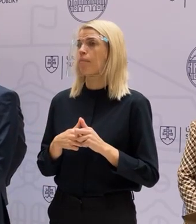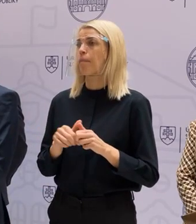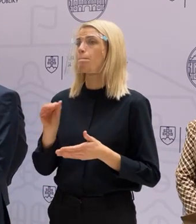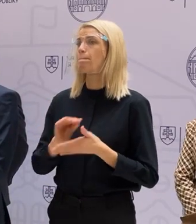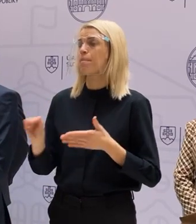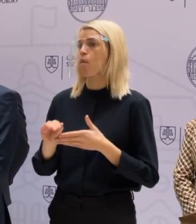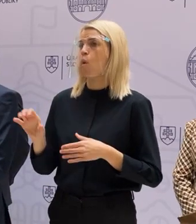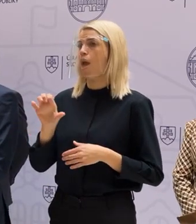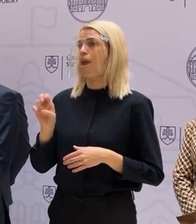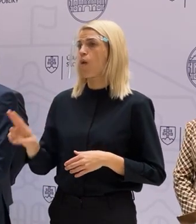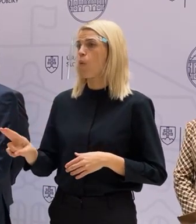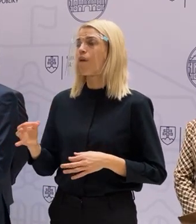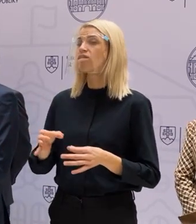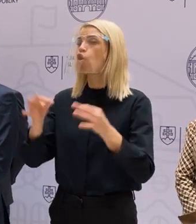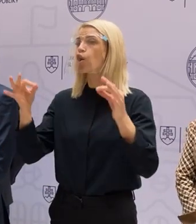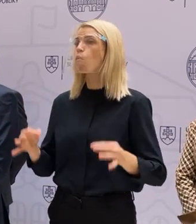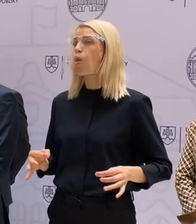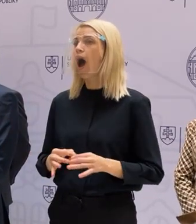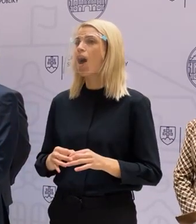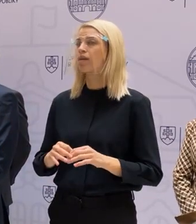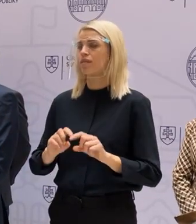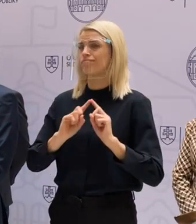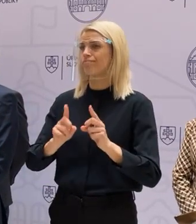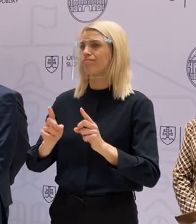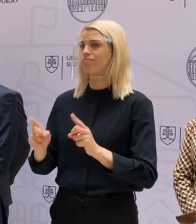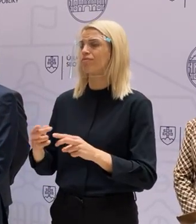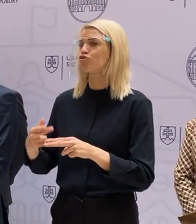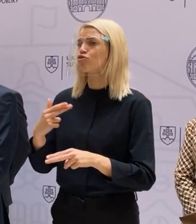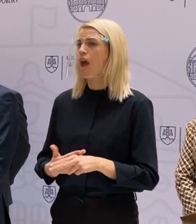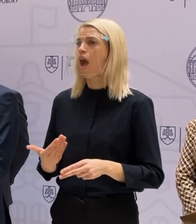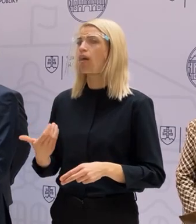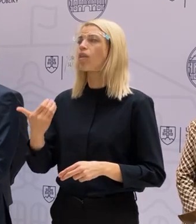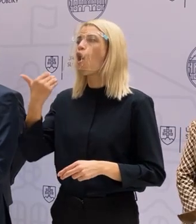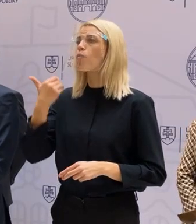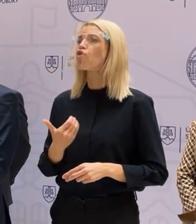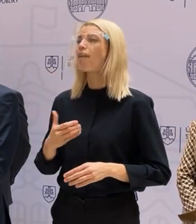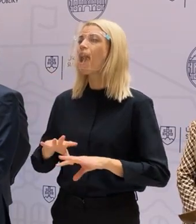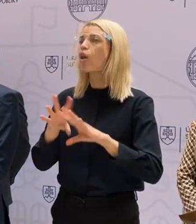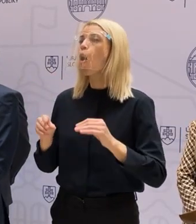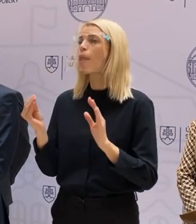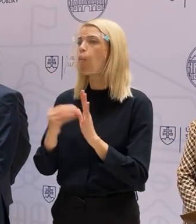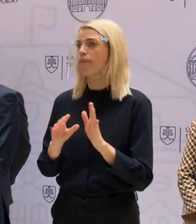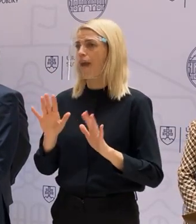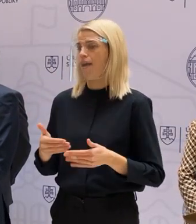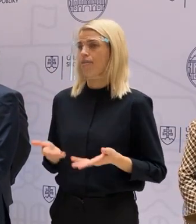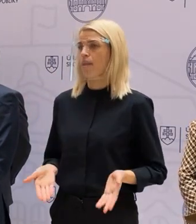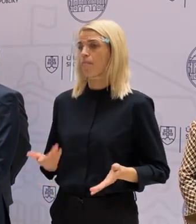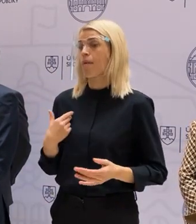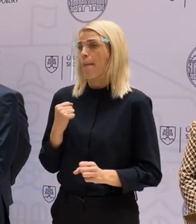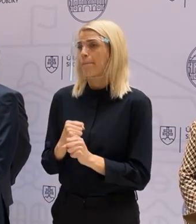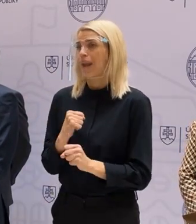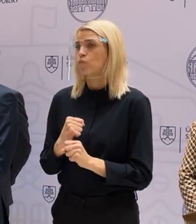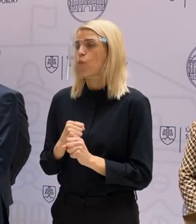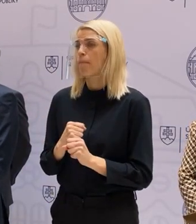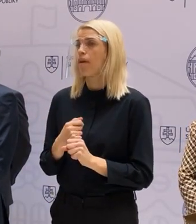únie, pretože tie formuláre sú rôzne z rôznych krajín a nie stále tí občania majú tie údaje kompletné. Takže pracujeme na tom tak, aby